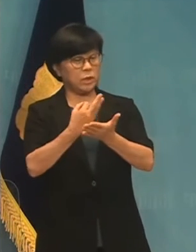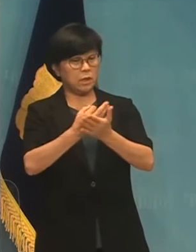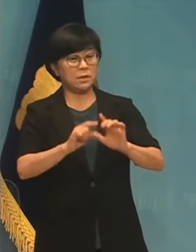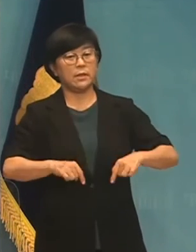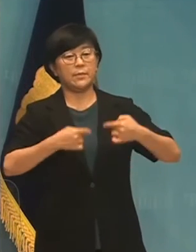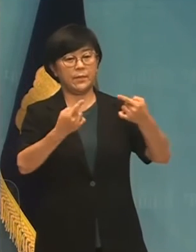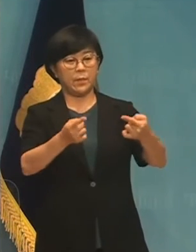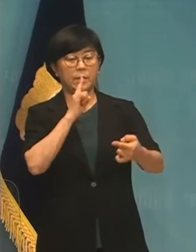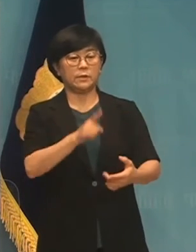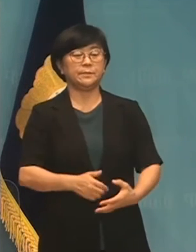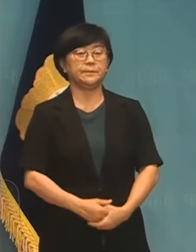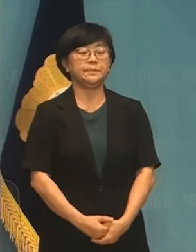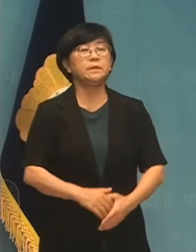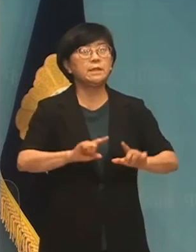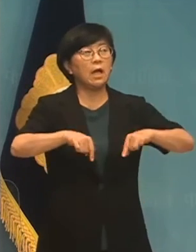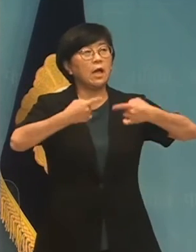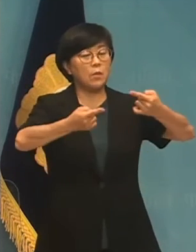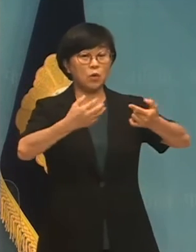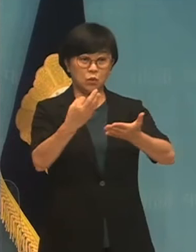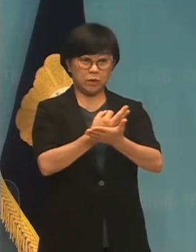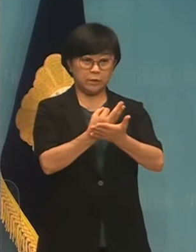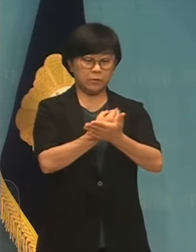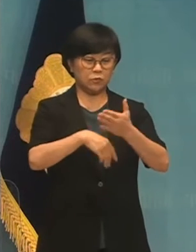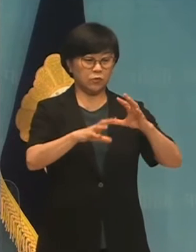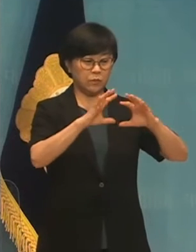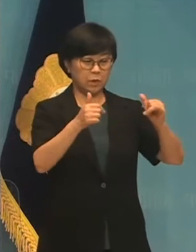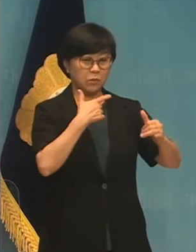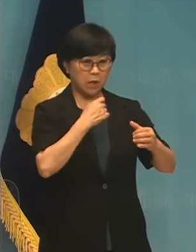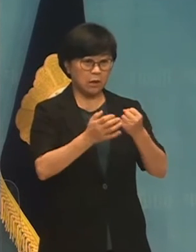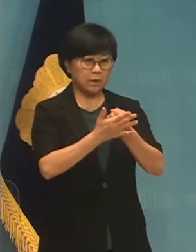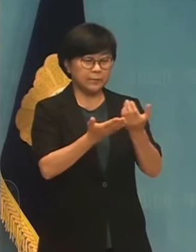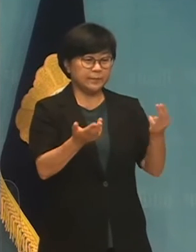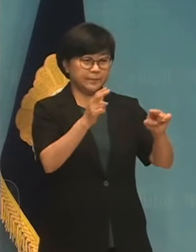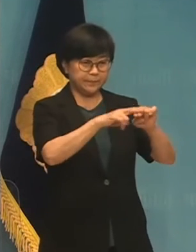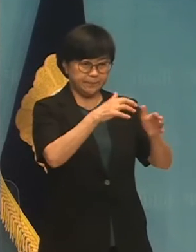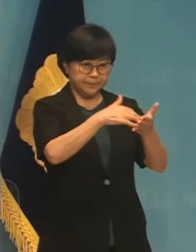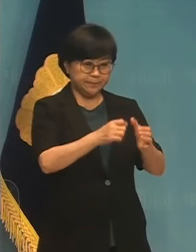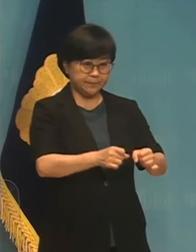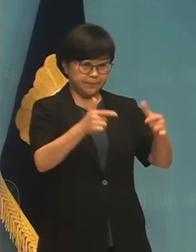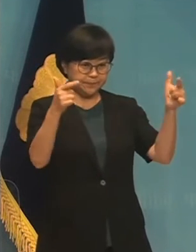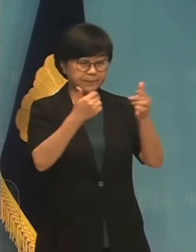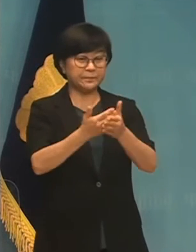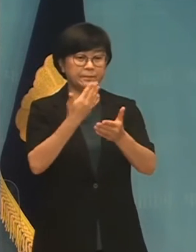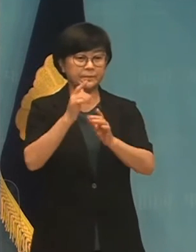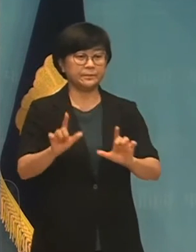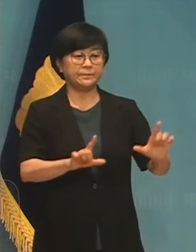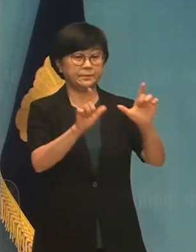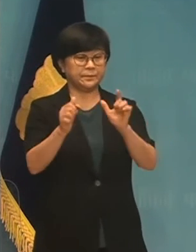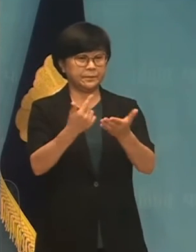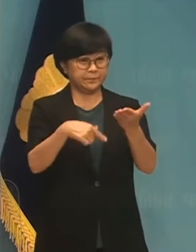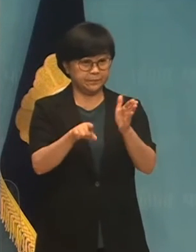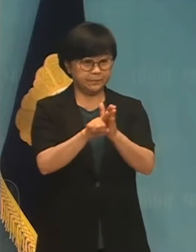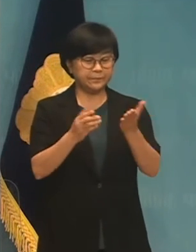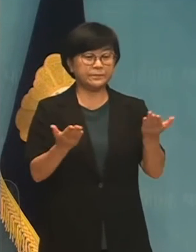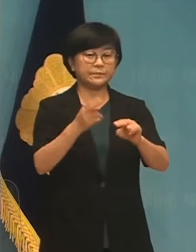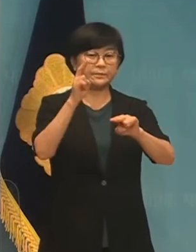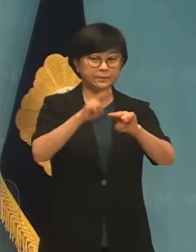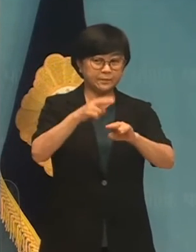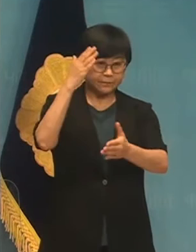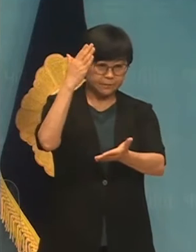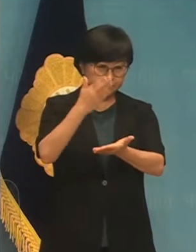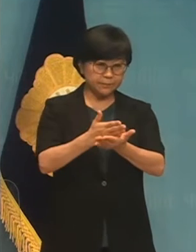부릅니다. 국민이 원하는 것은 일자리 숫자 늘리기, 먹고 살기 위해 버텨야 하는 일자리가